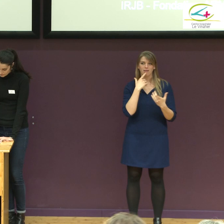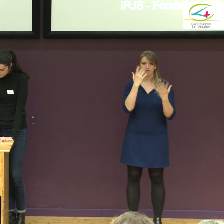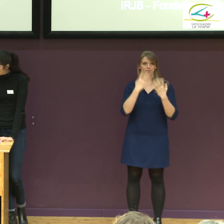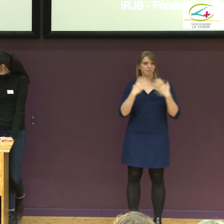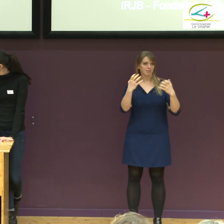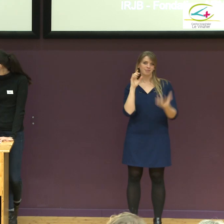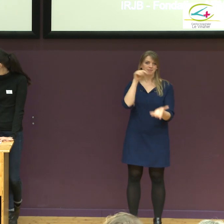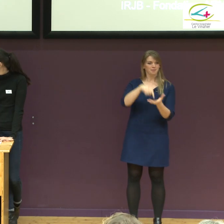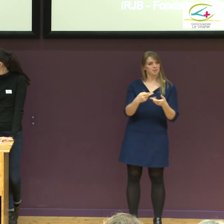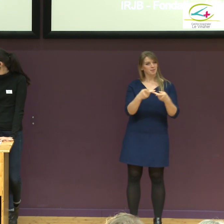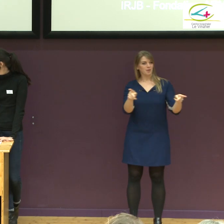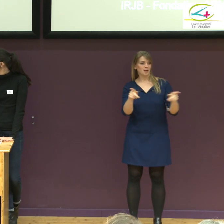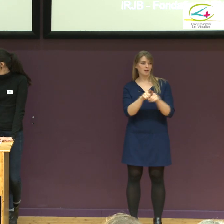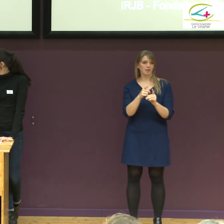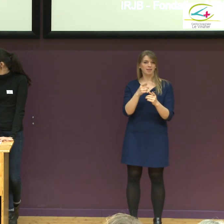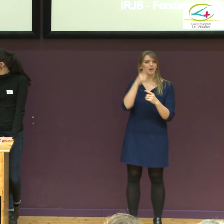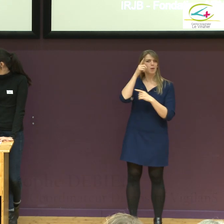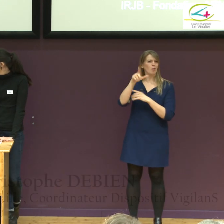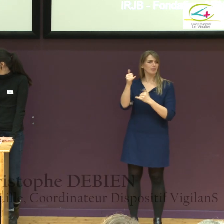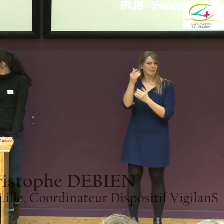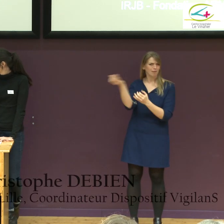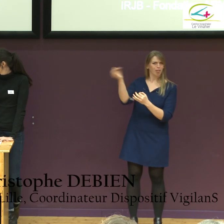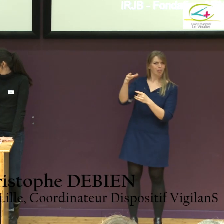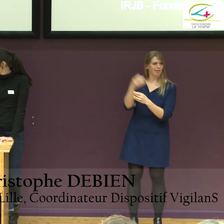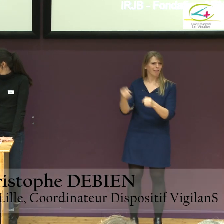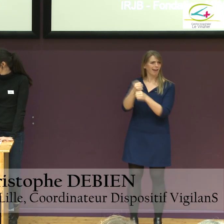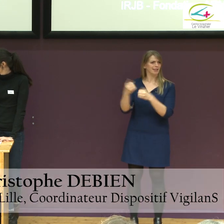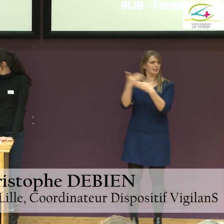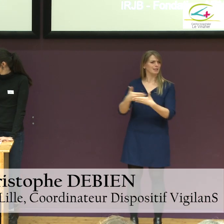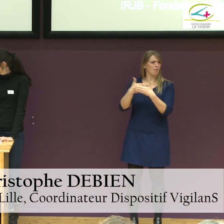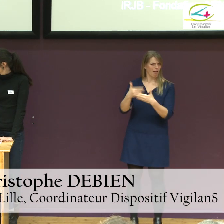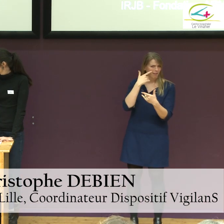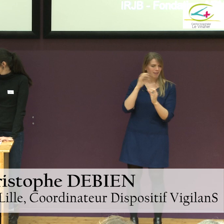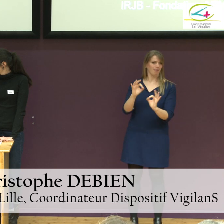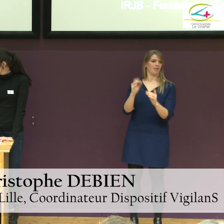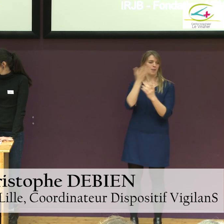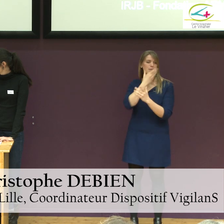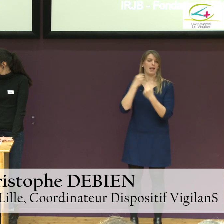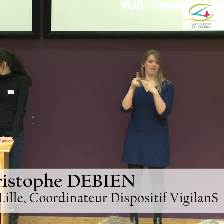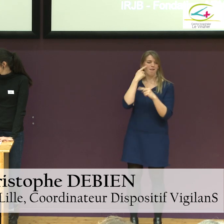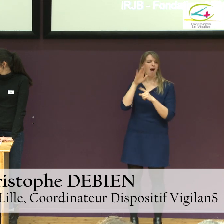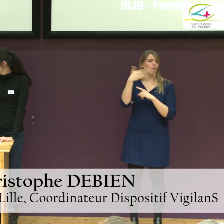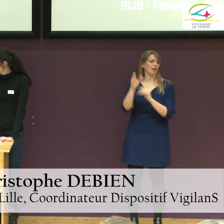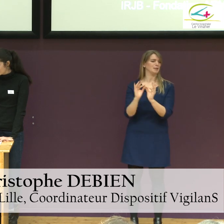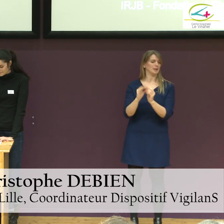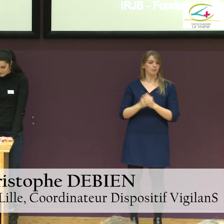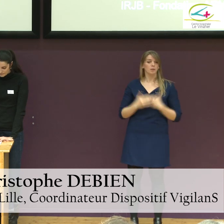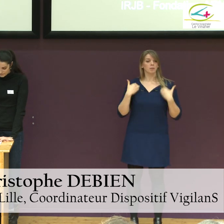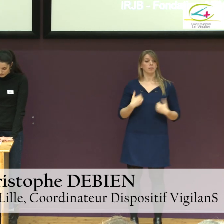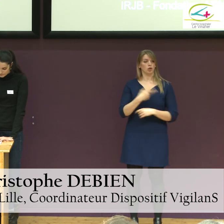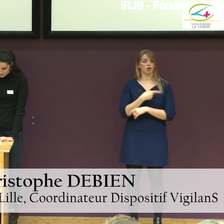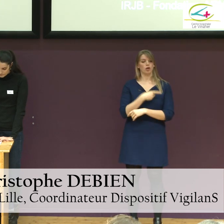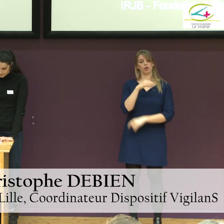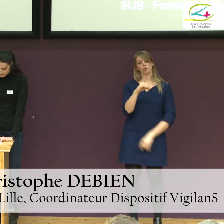belle ville qui a vu naître le cinématographe, et vous verrez qu'il y a une petite référence juste après. Moi je suis le docteur Debien,